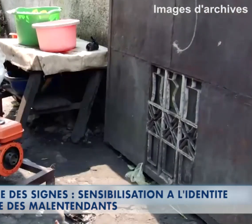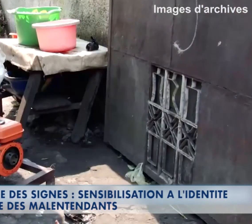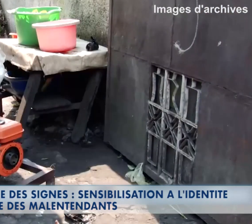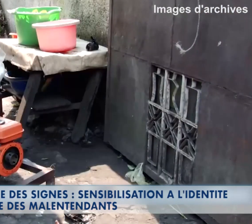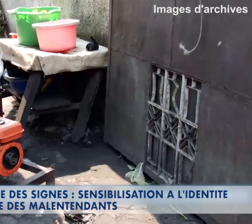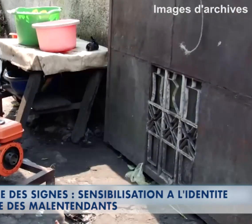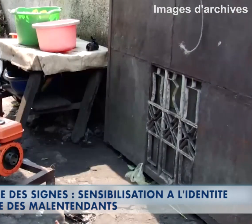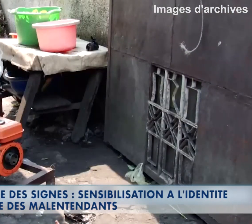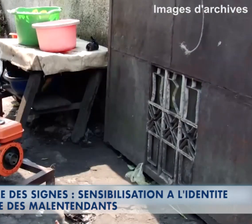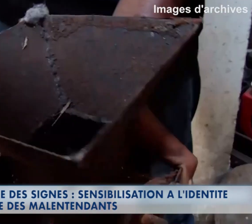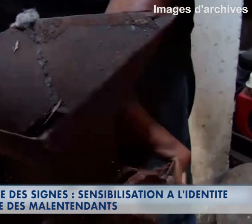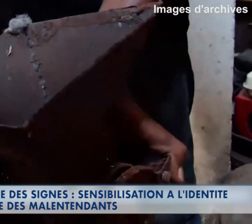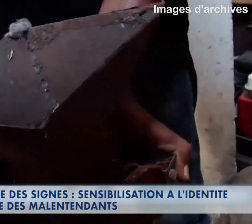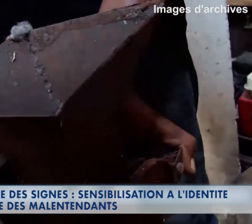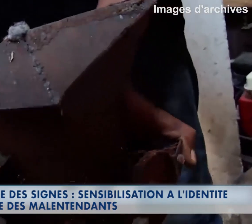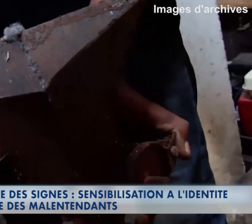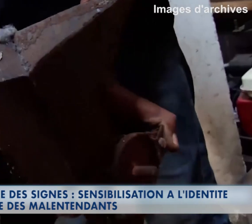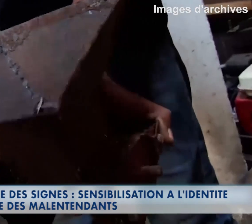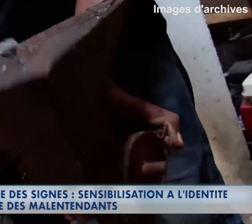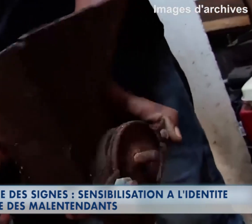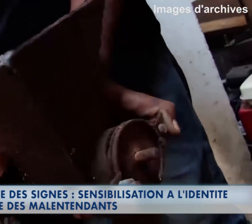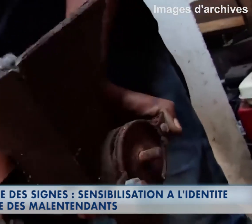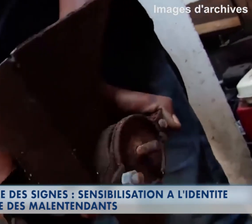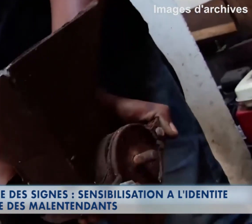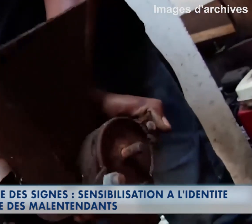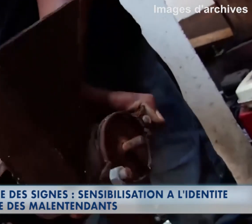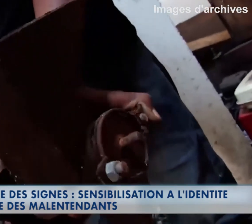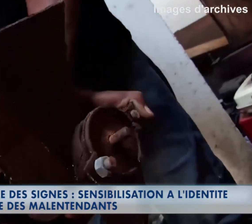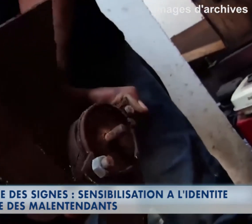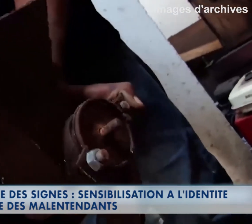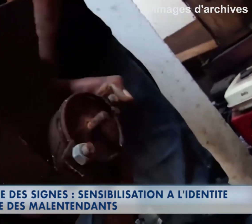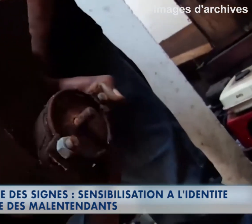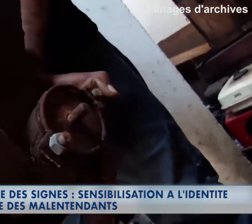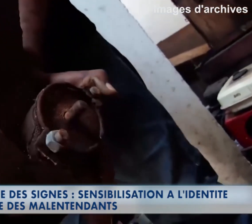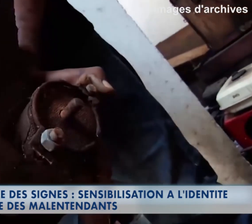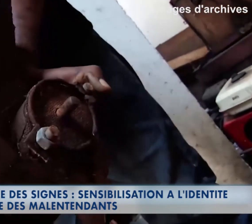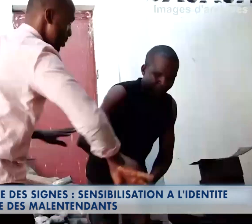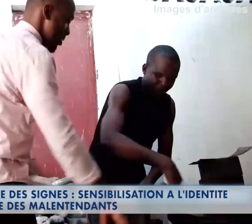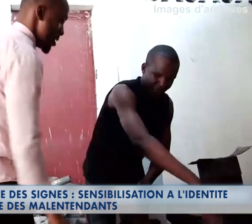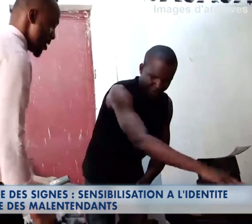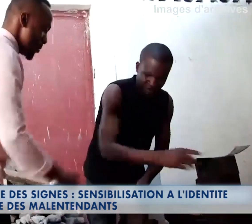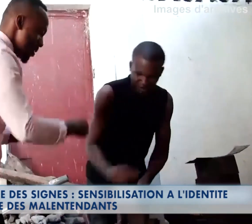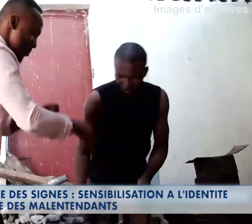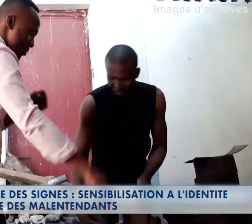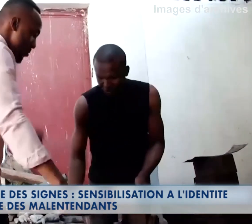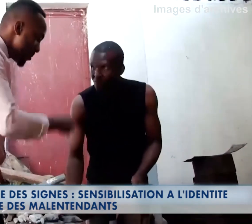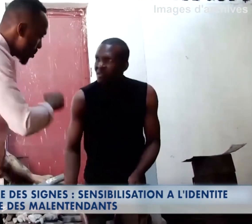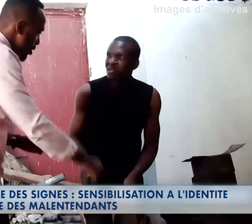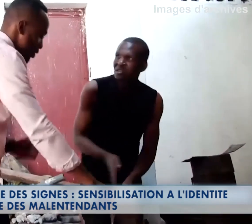pondou. Ce n'est pas tout. Il met aussi à disposition une machine pour broyer les arachides et dans ses trouvailles, il fabrique